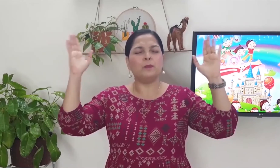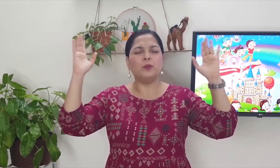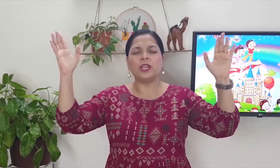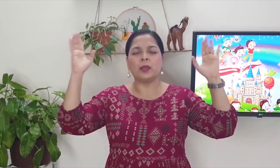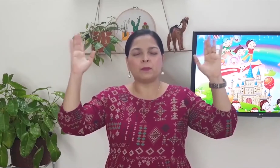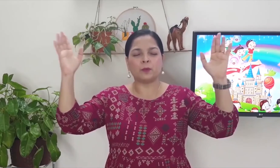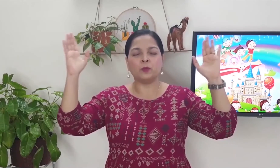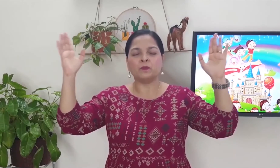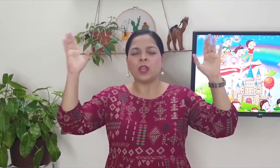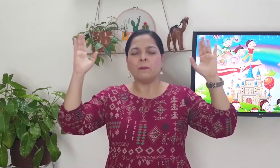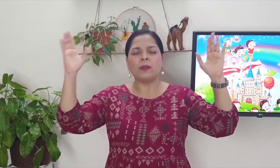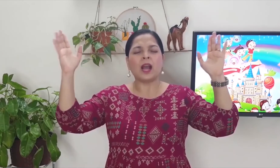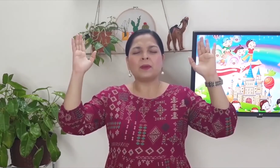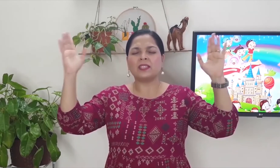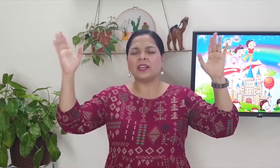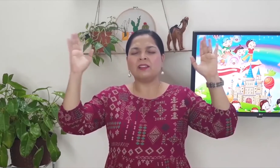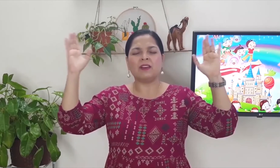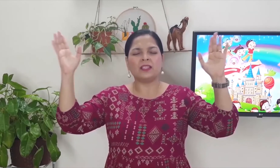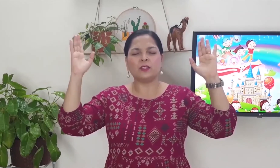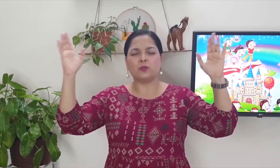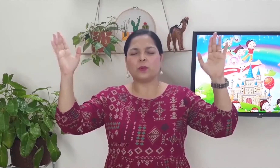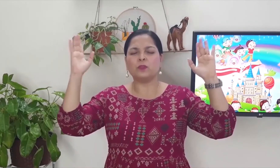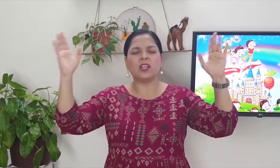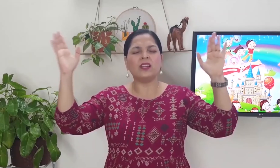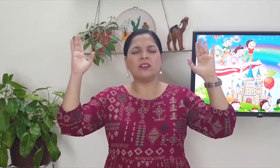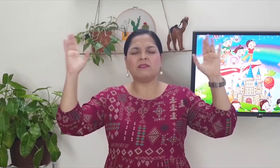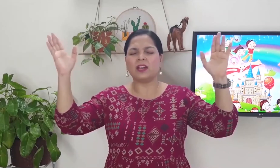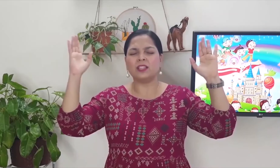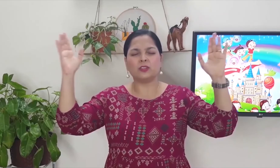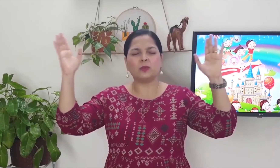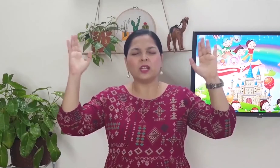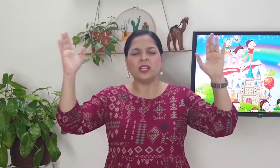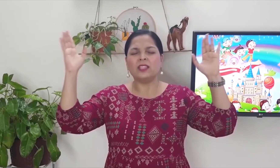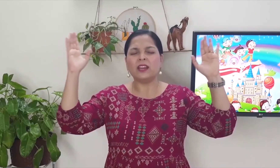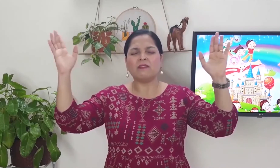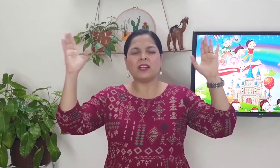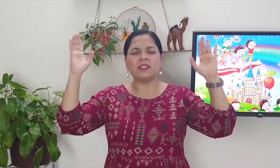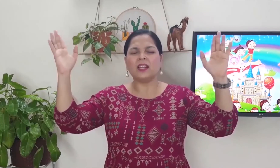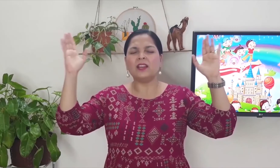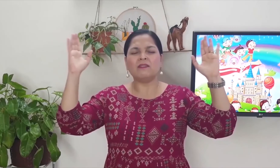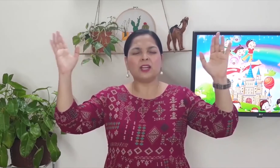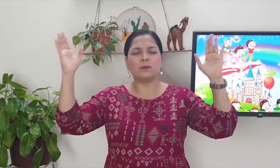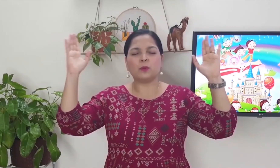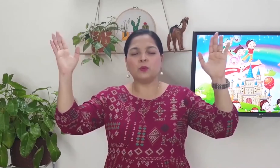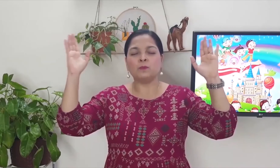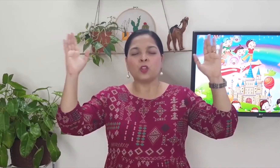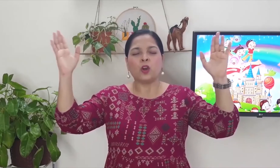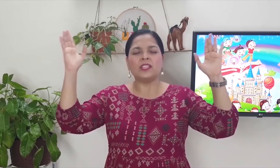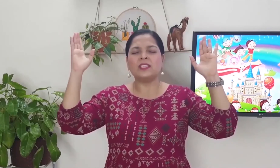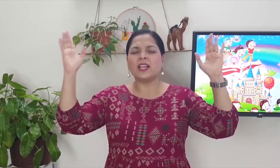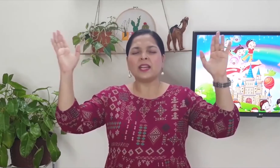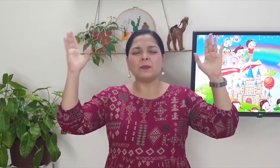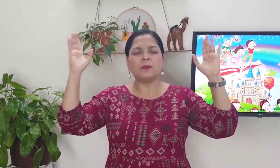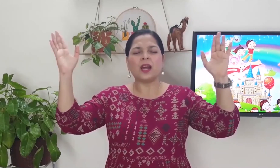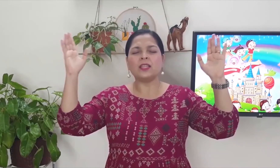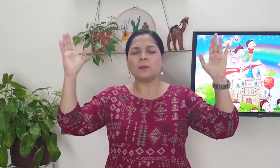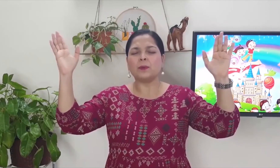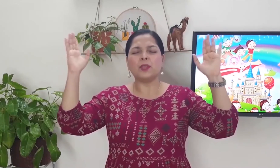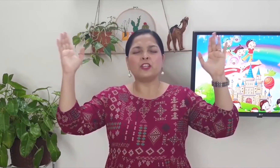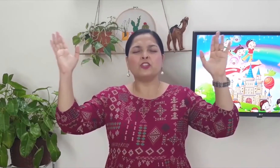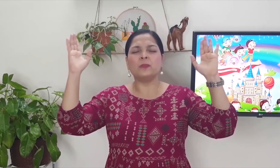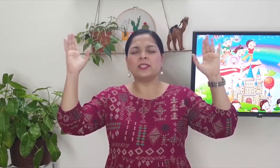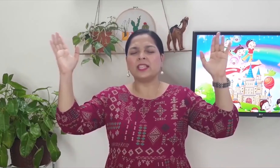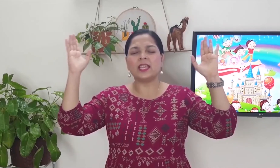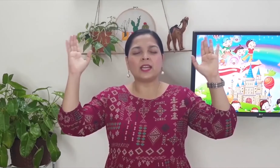उनीहरूको सुस्वास्थ्य असल छ, सुस्वास्थ्यमा छ यिनीहरू। हरेक घरमा परिवारमा शान्ति अनि आनन्द मेलमिलाप भएको छ,